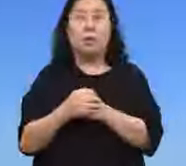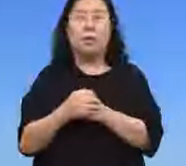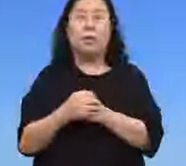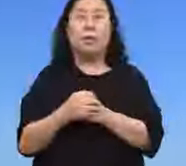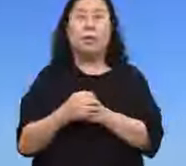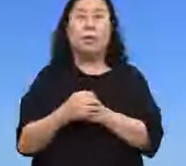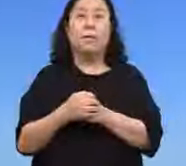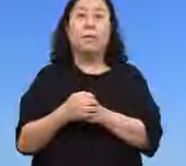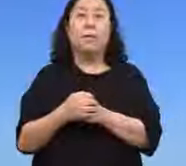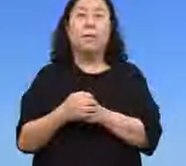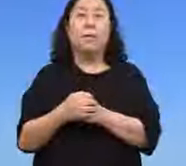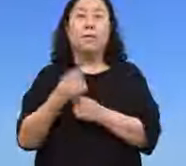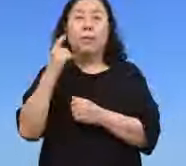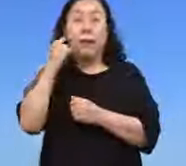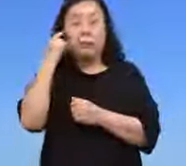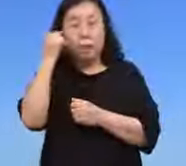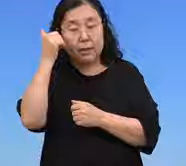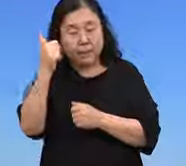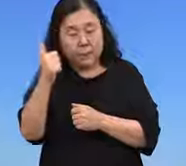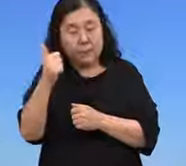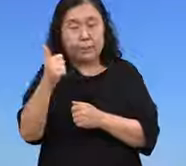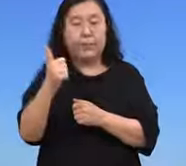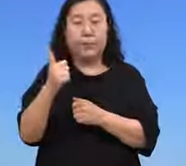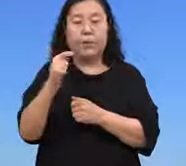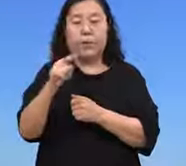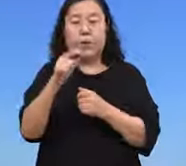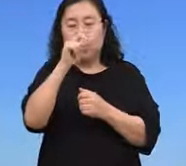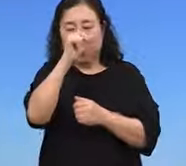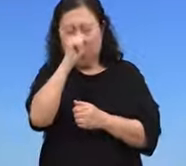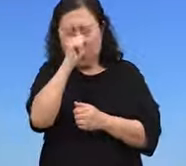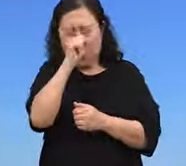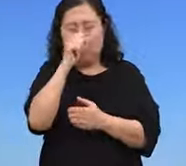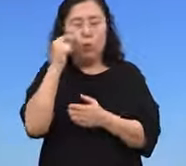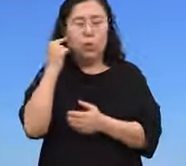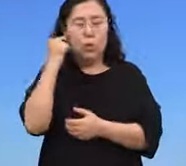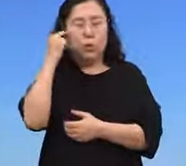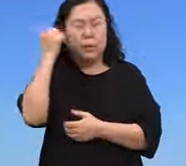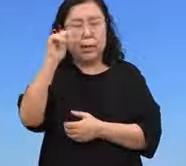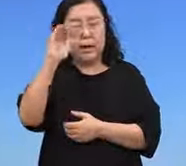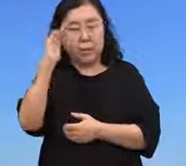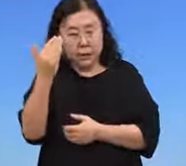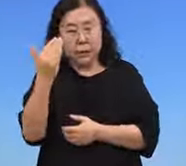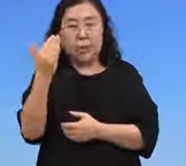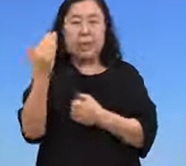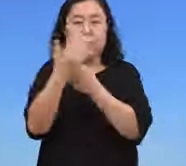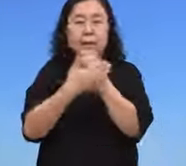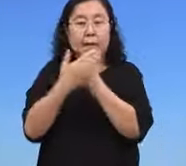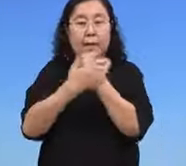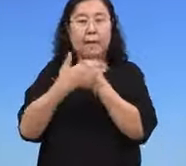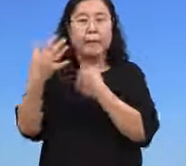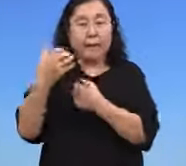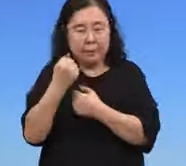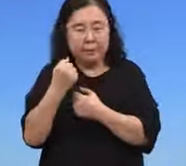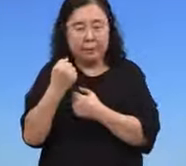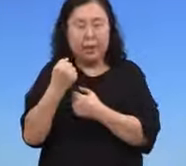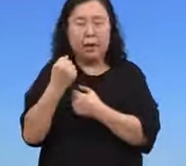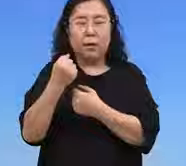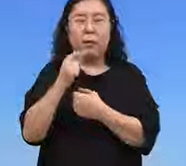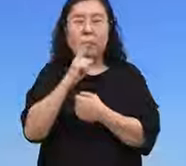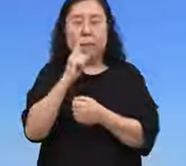말을 하는데 울먹울먹거리면서 목사님 정말 그런 좋은 목사가 되도록 은혜를 구하겠습니다.